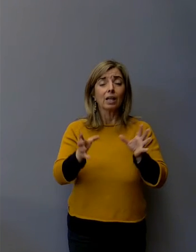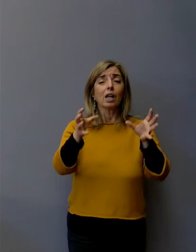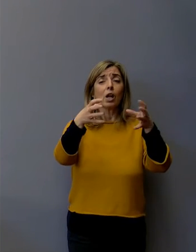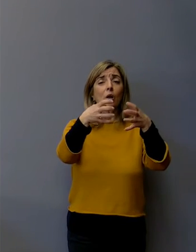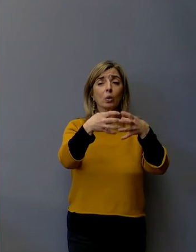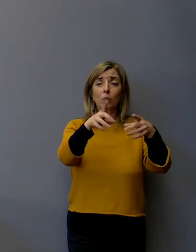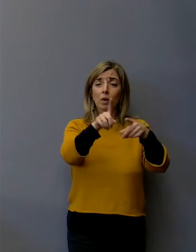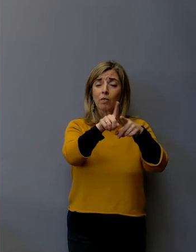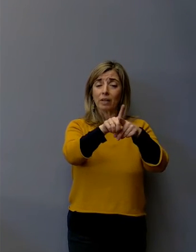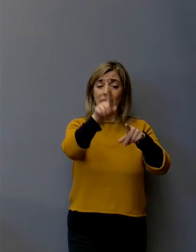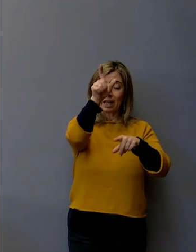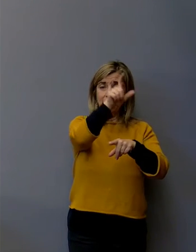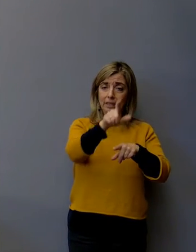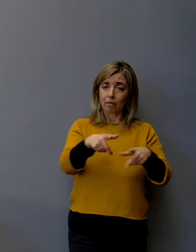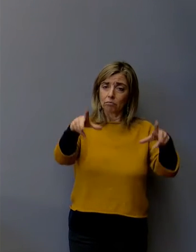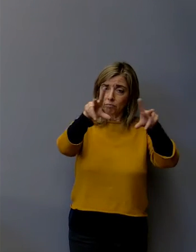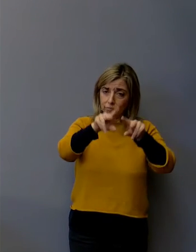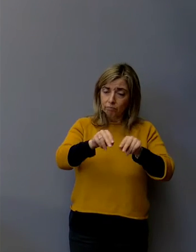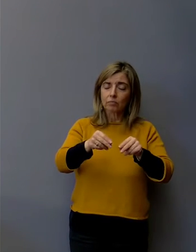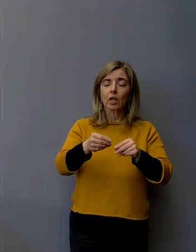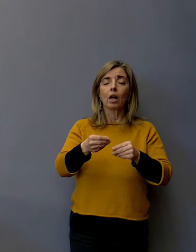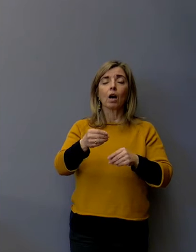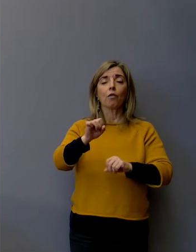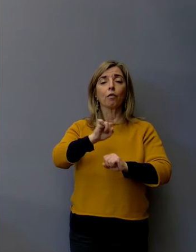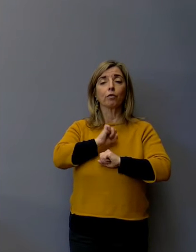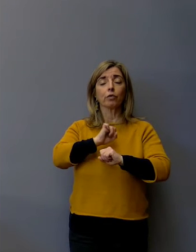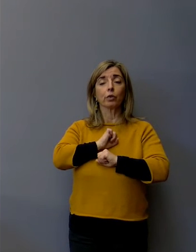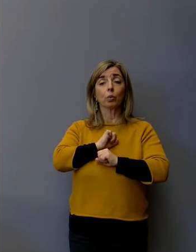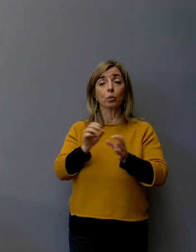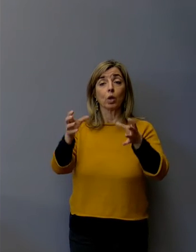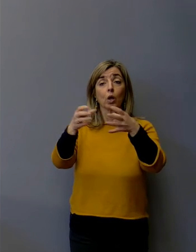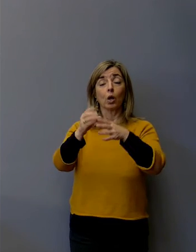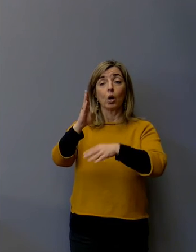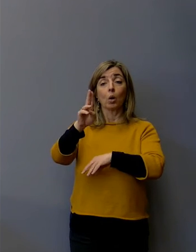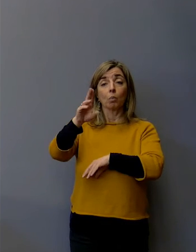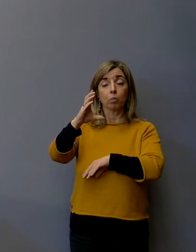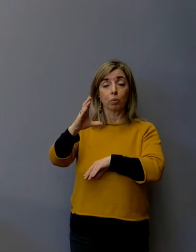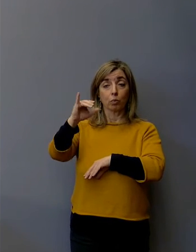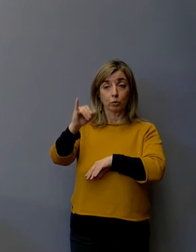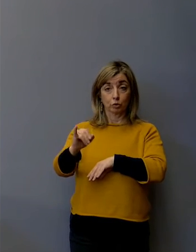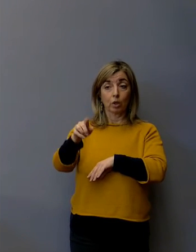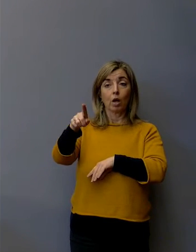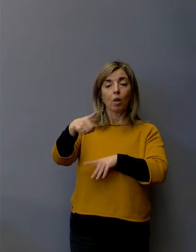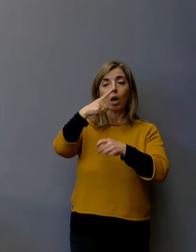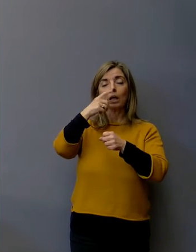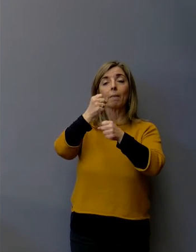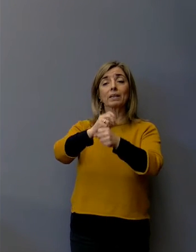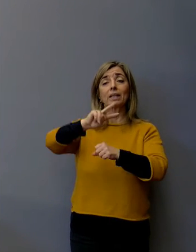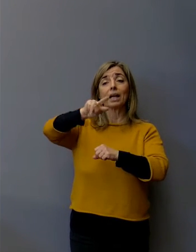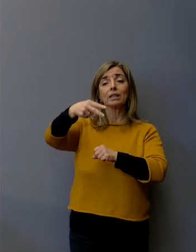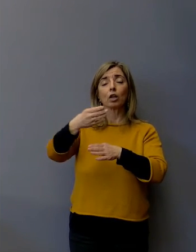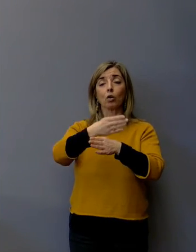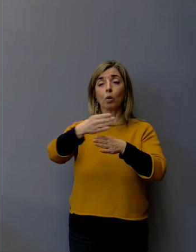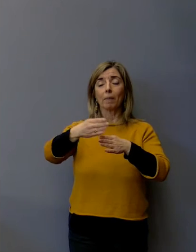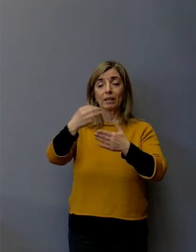nuova quindi alla fiducia all'amministrazione bucci di cui fa parte e di cui rappresenta il secondo partito di sostegno per esprime così voto